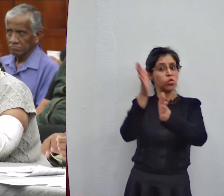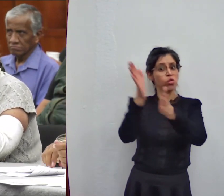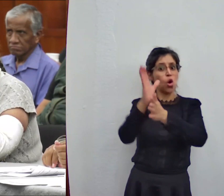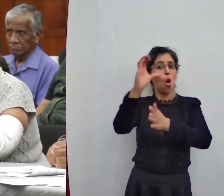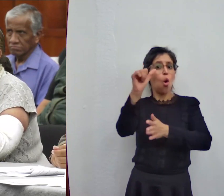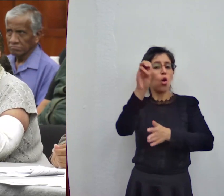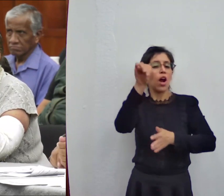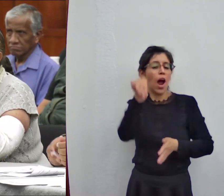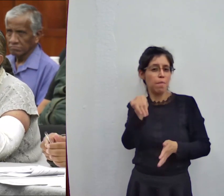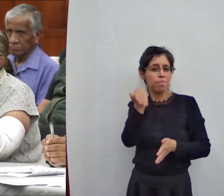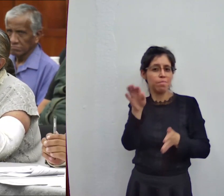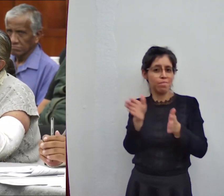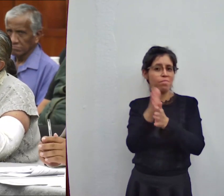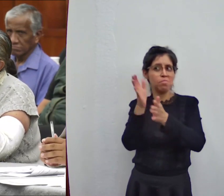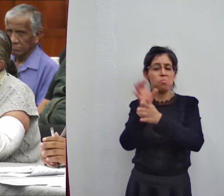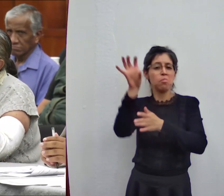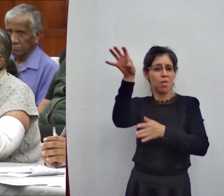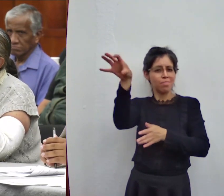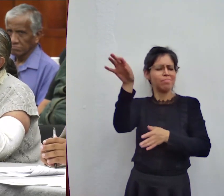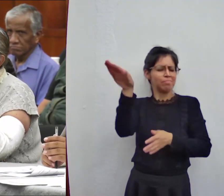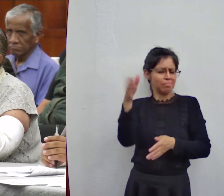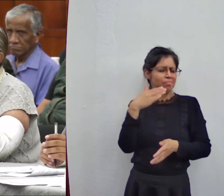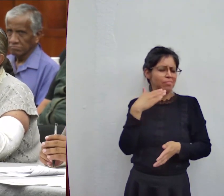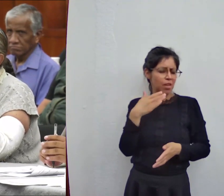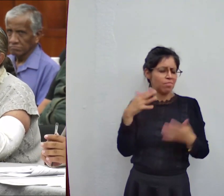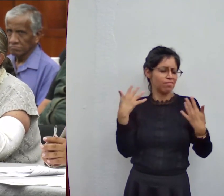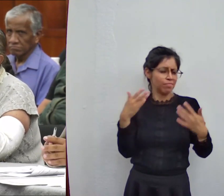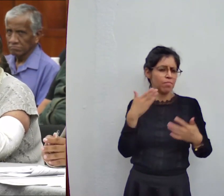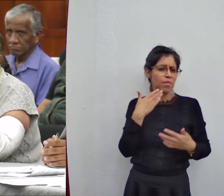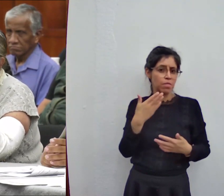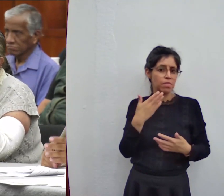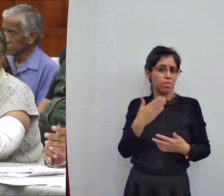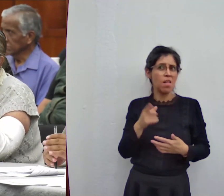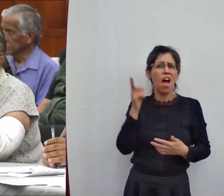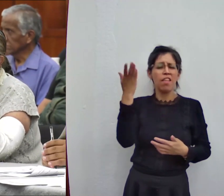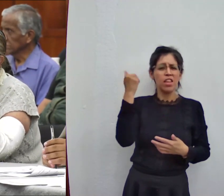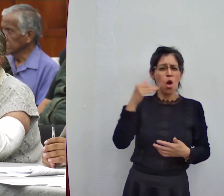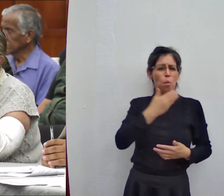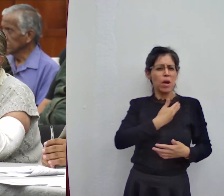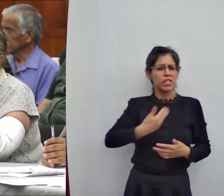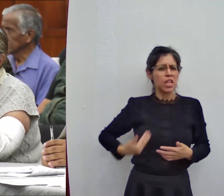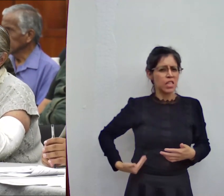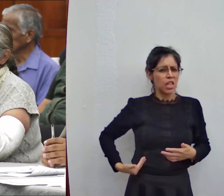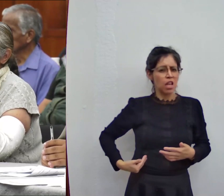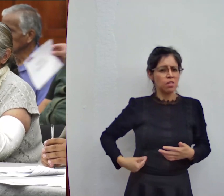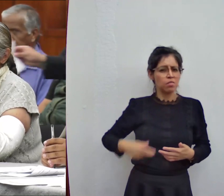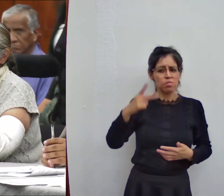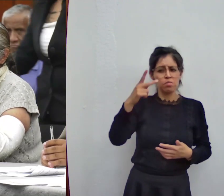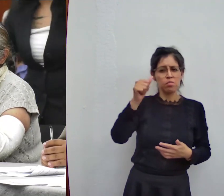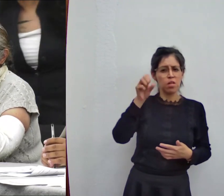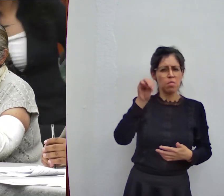tiene. En ese momento estaba un presidente del PAN. ¿Sabe qué me dijeron?